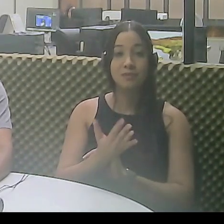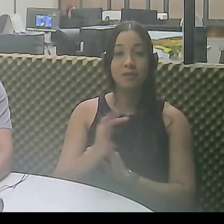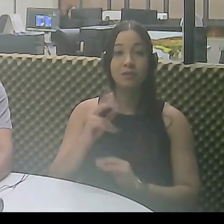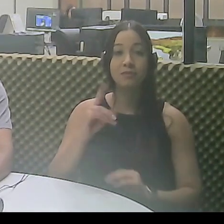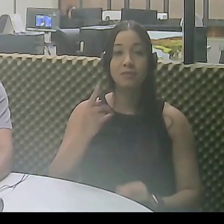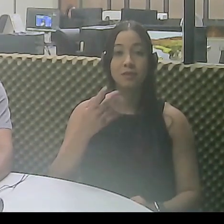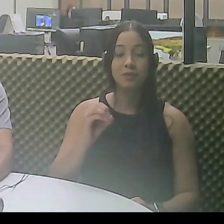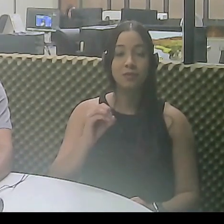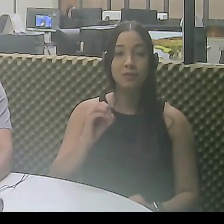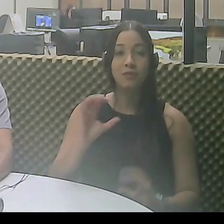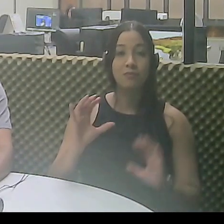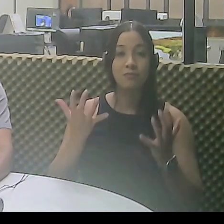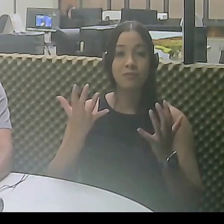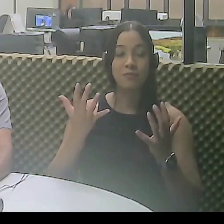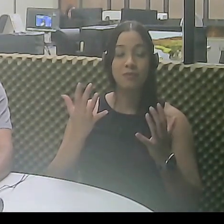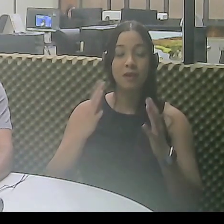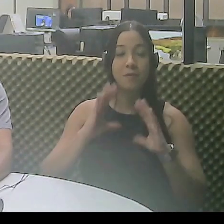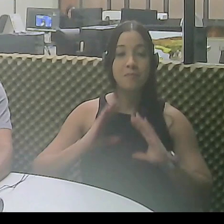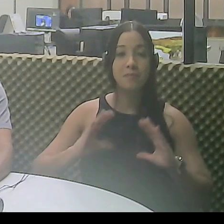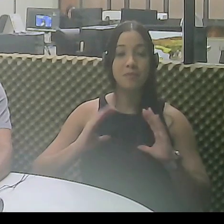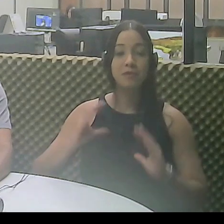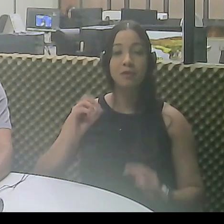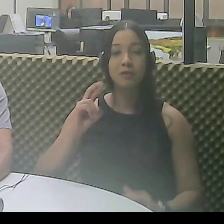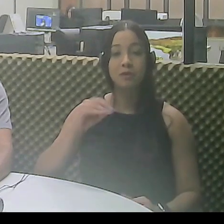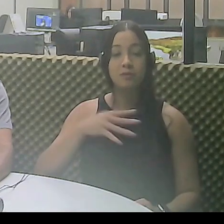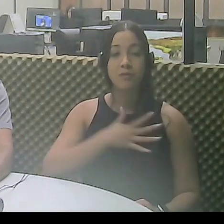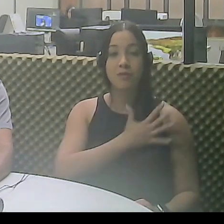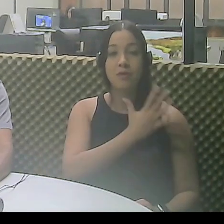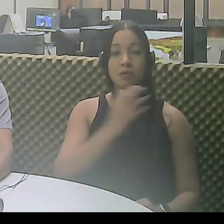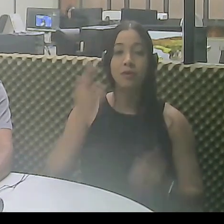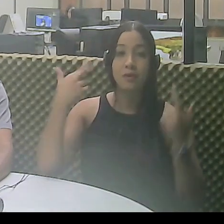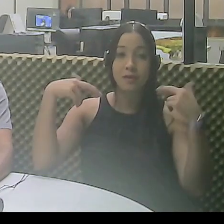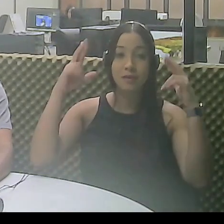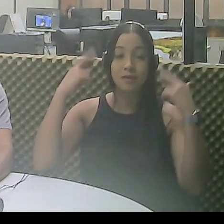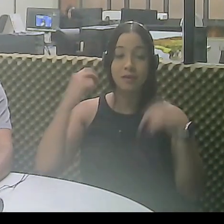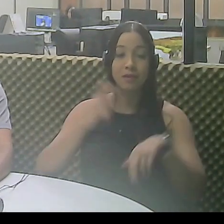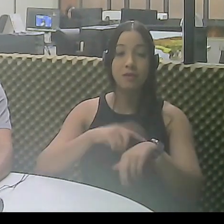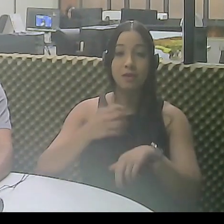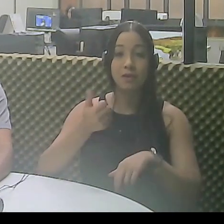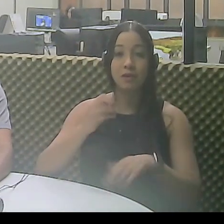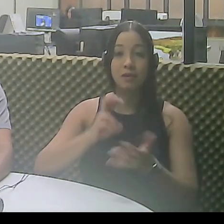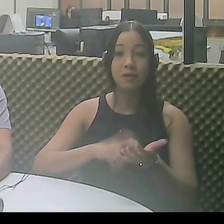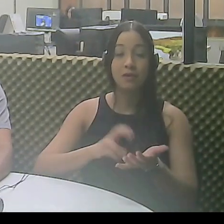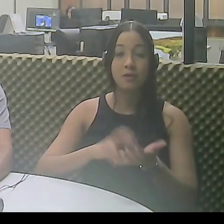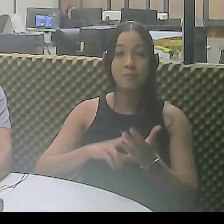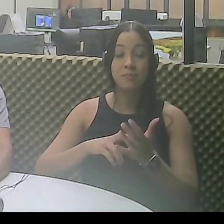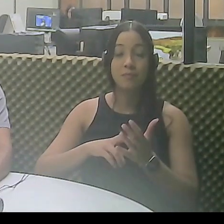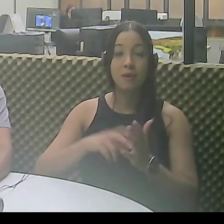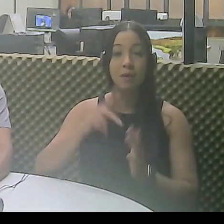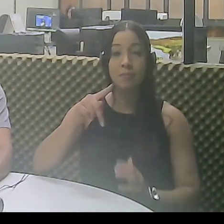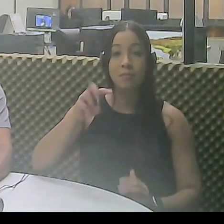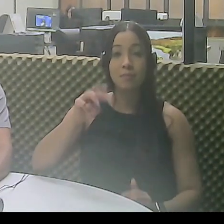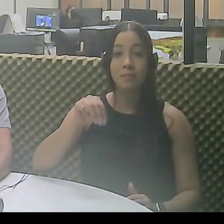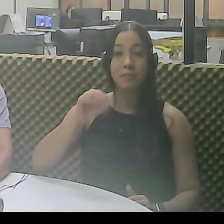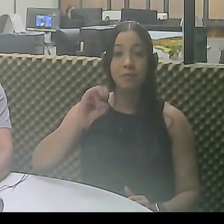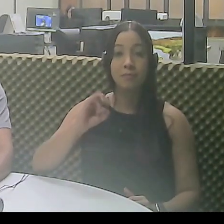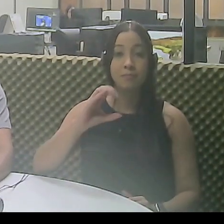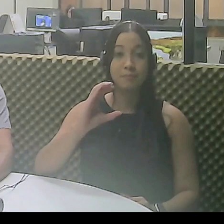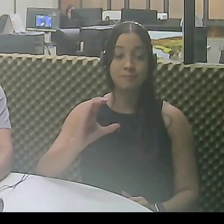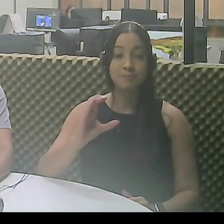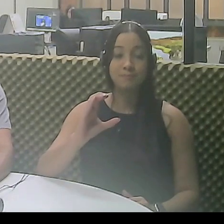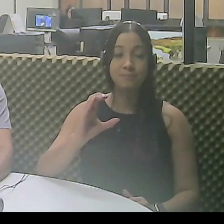Festival chega à Praça Coronel Carneiro a partir das 10h, com apoio do Programa Municipal de Incentivo à Cultura, o